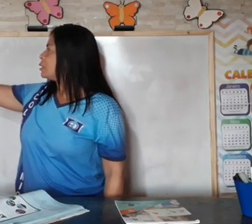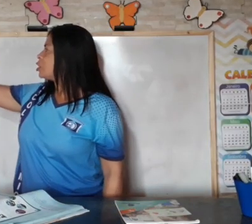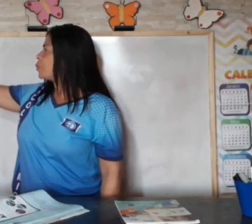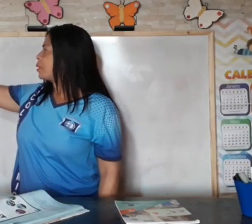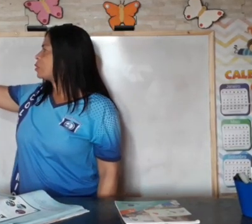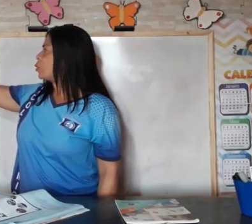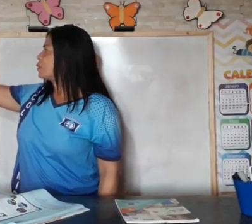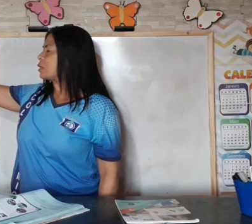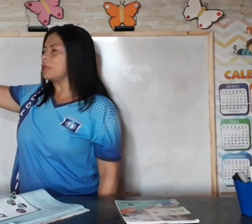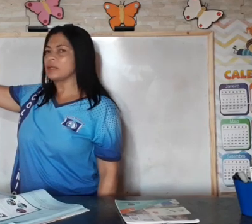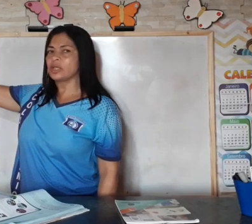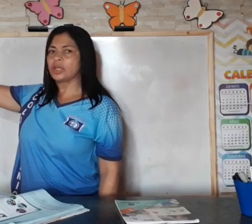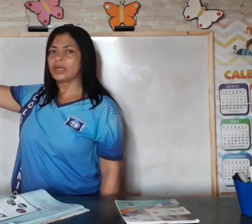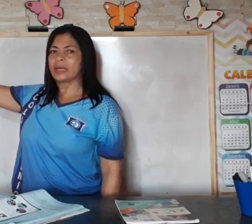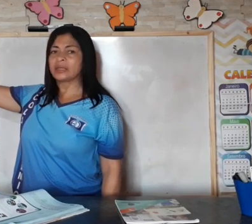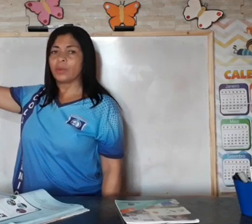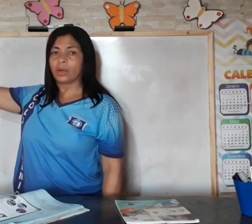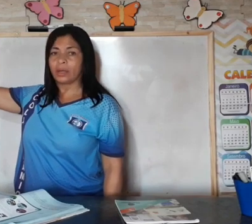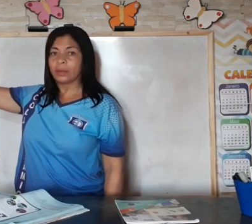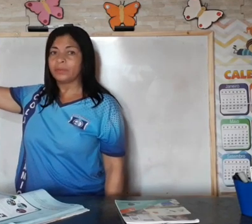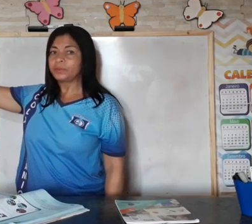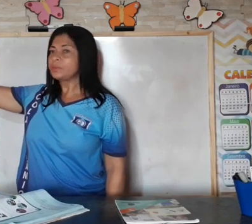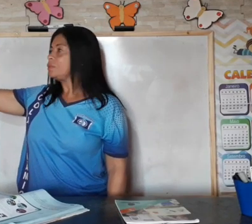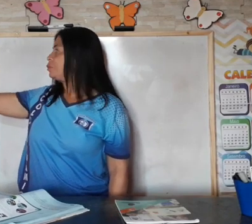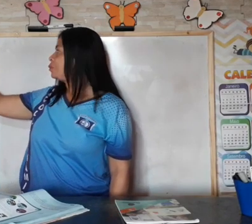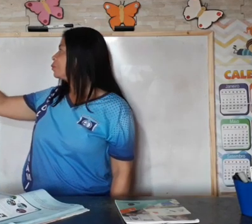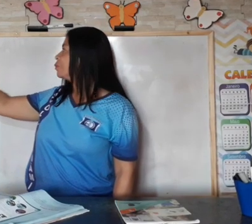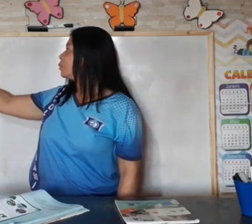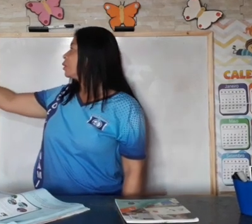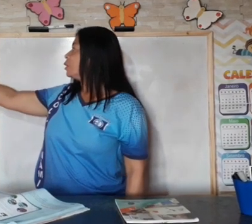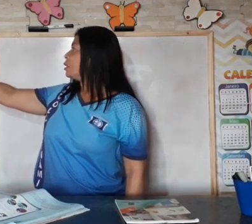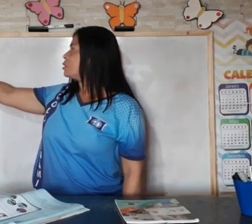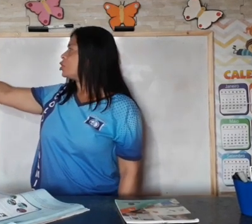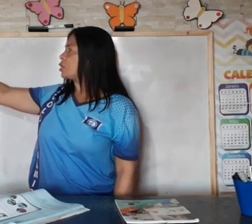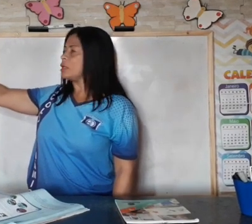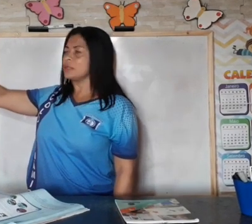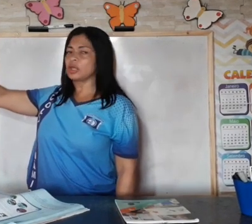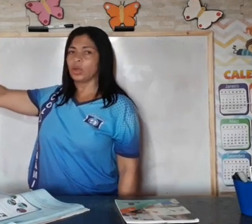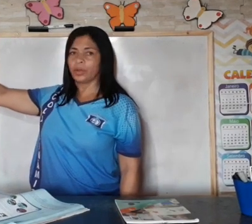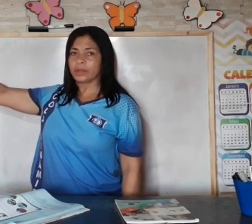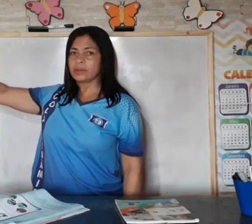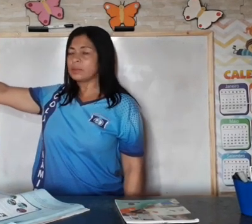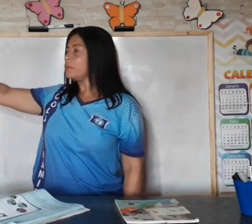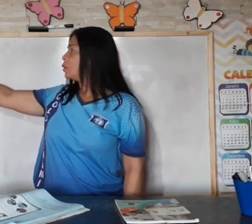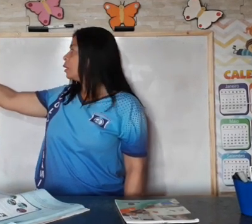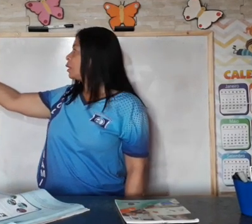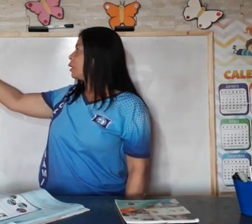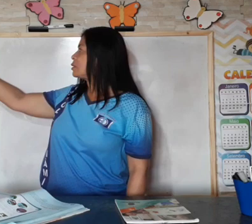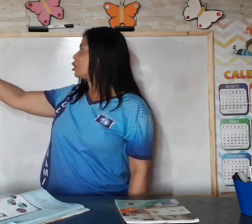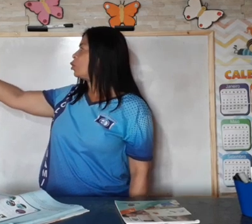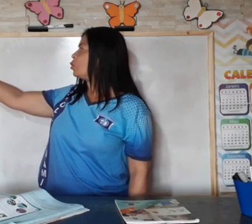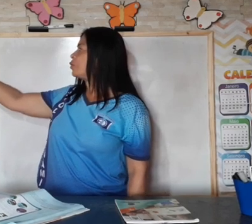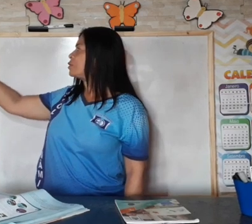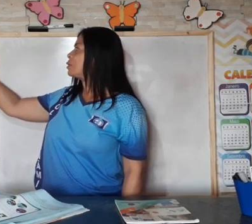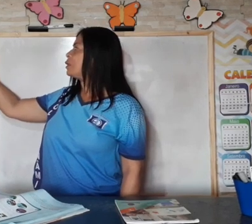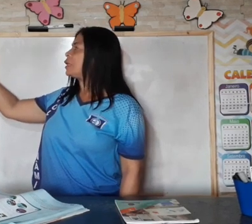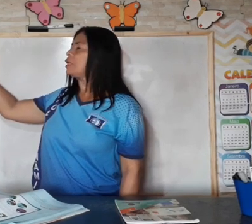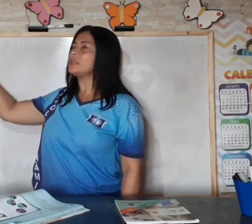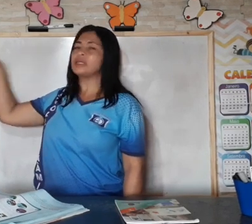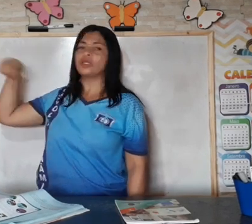Existem pessoas, crianças que já nascem morenas, existem crianças loiras, crianças ruivas e criancinhas de